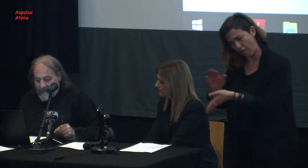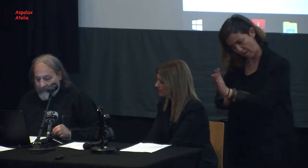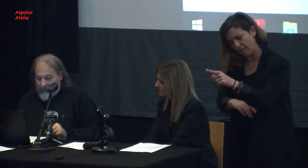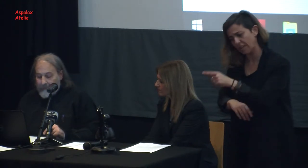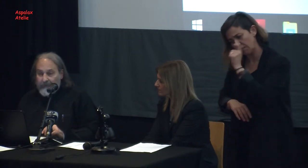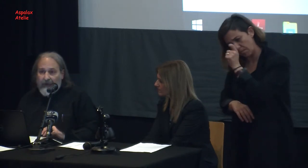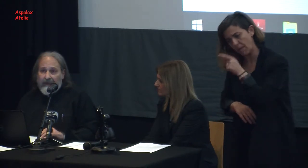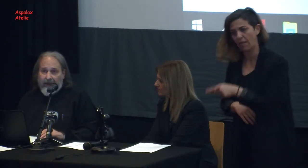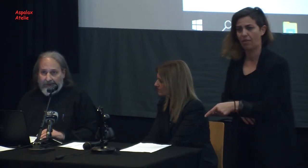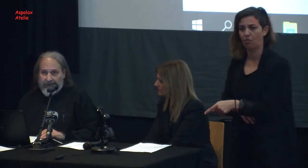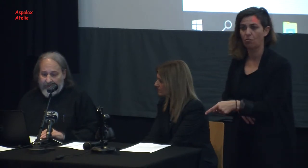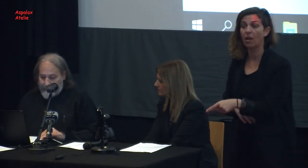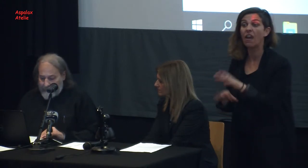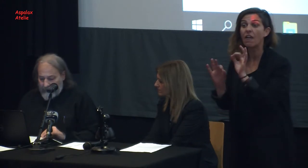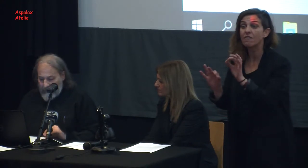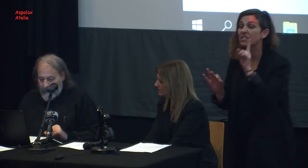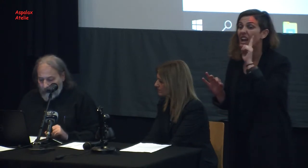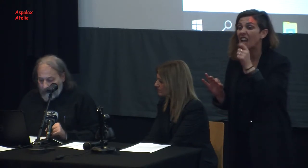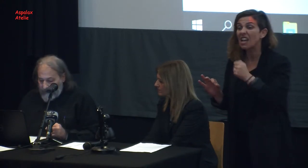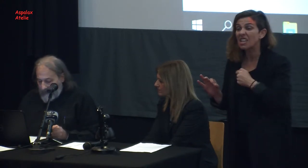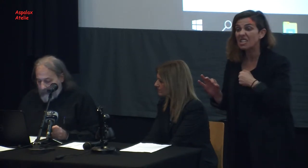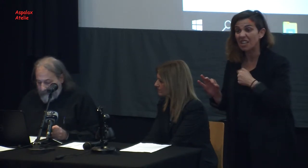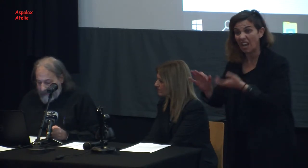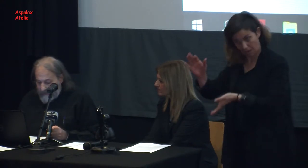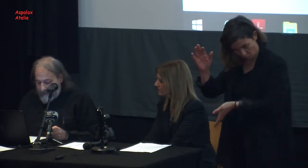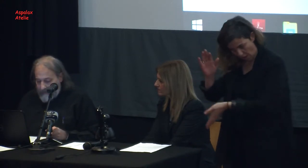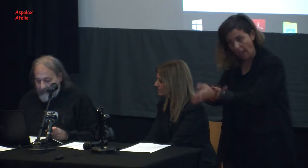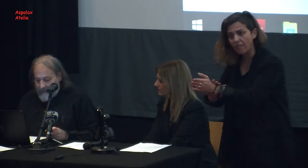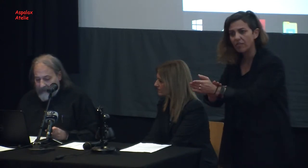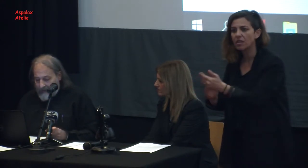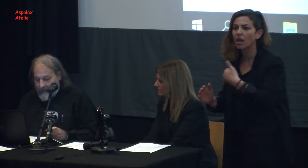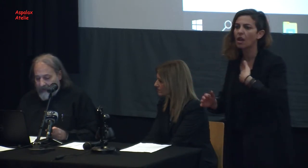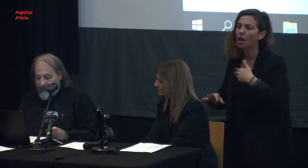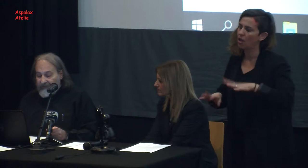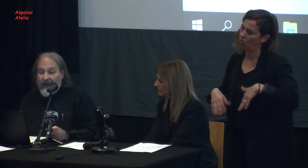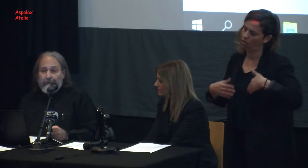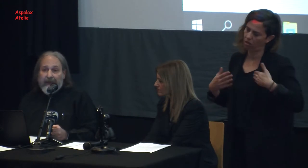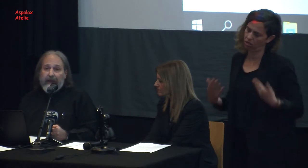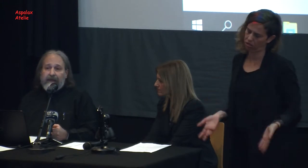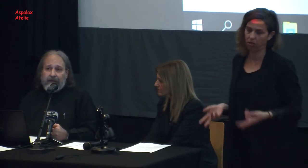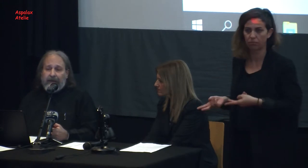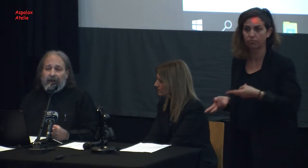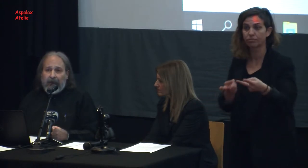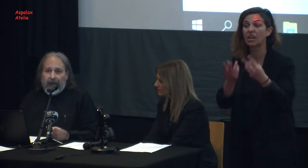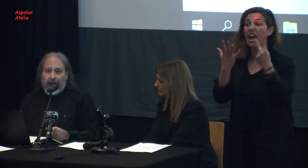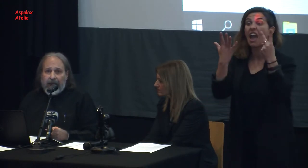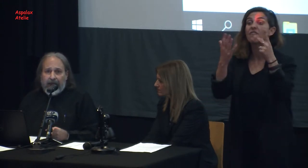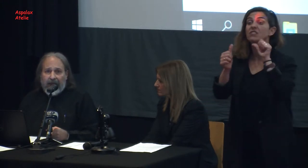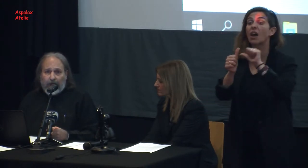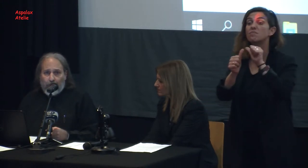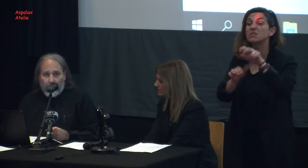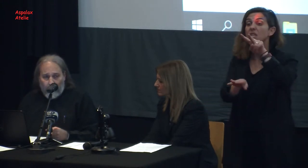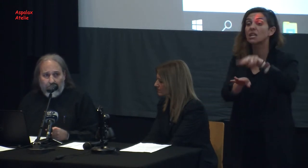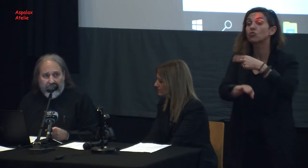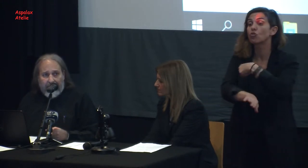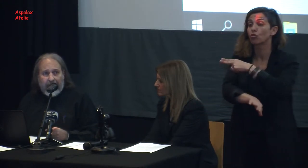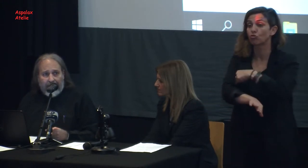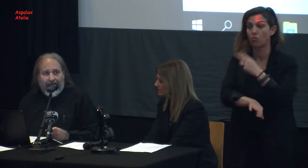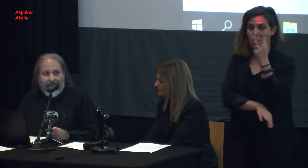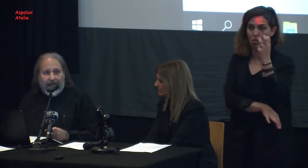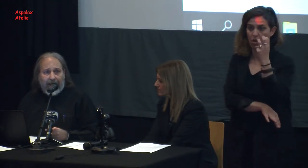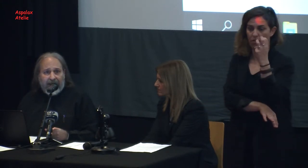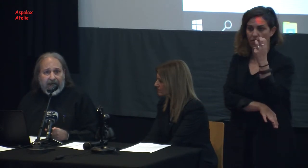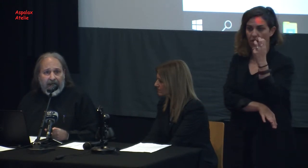Εγώ βέβαια μετά από αυτό κατέρευσα. Τότε ήταν που πήγα στην Κασταλία για 7 μήνες και για τον πρώτο